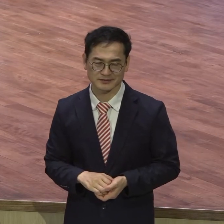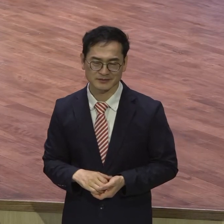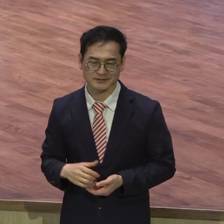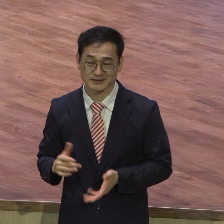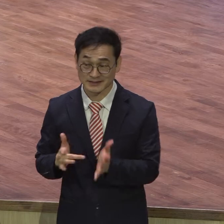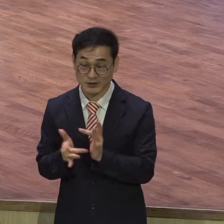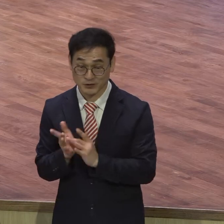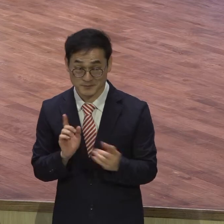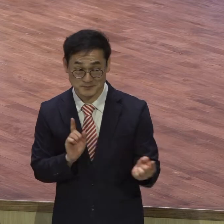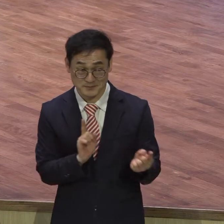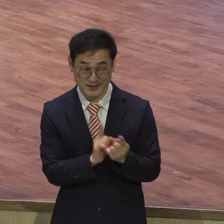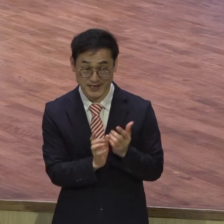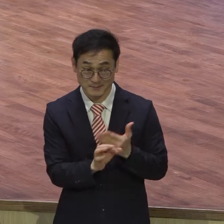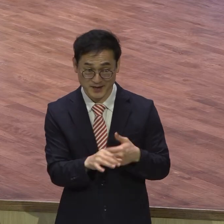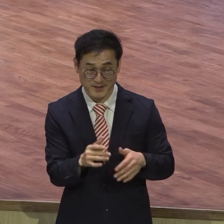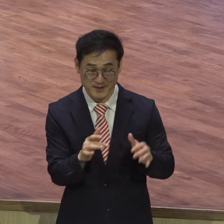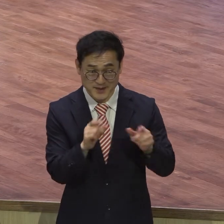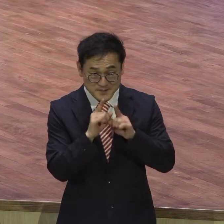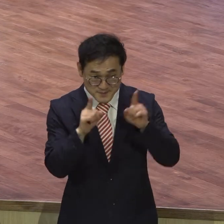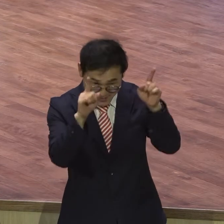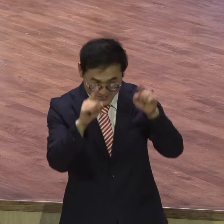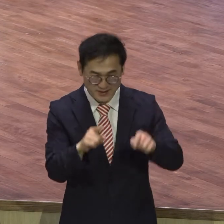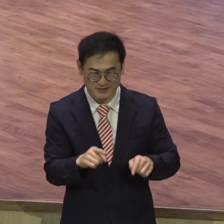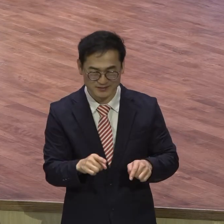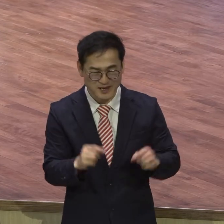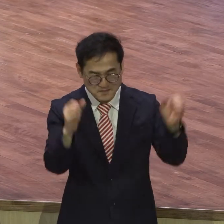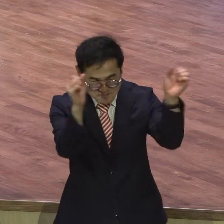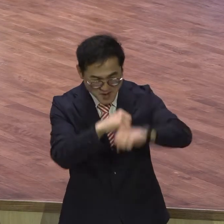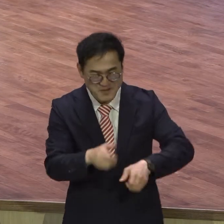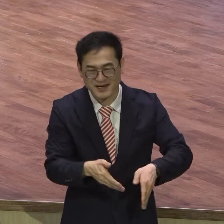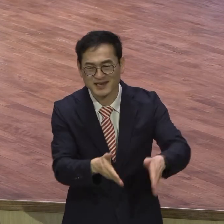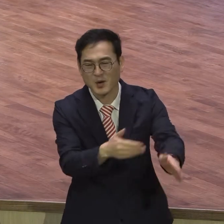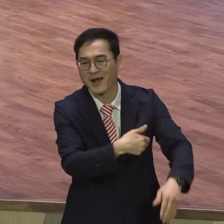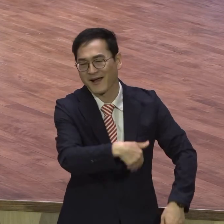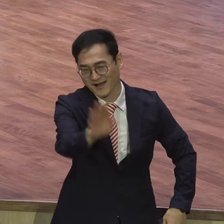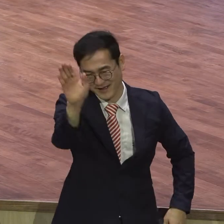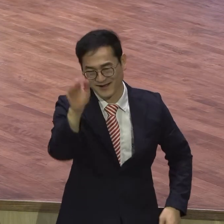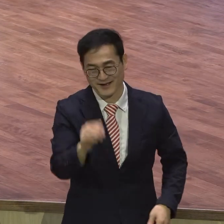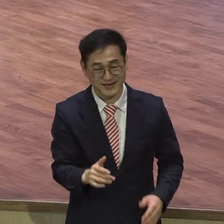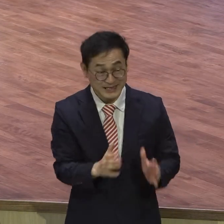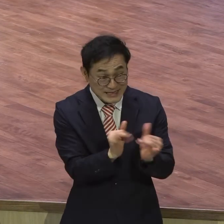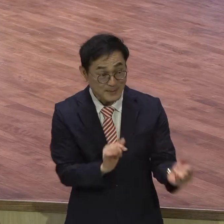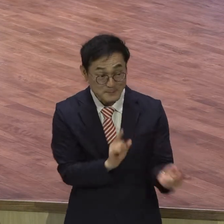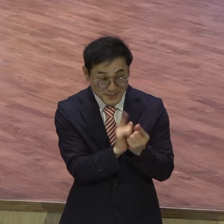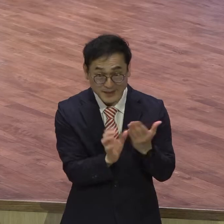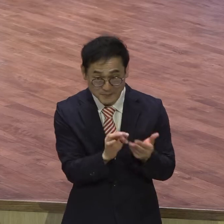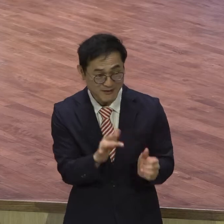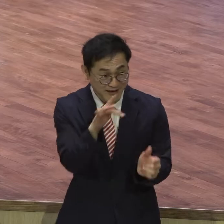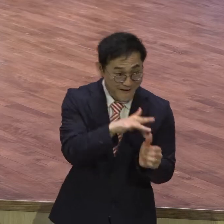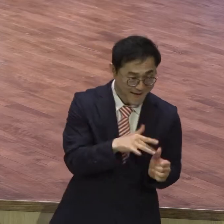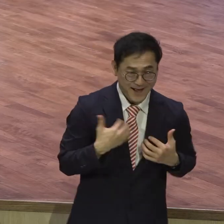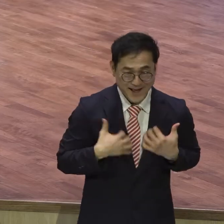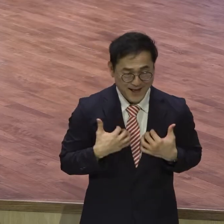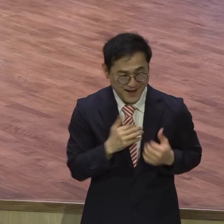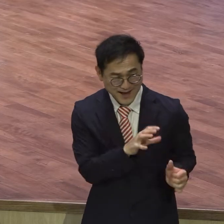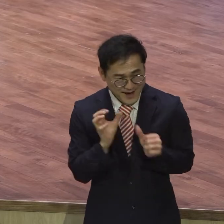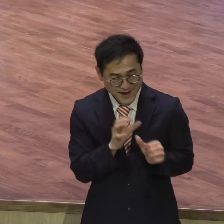예수 만나면 멸망의 자리로 가게 되어있다라는 겁니다 요한 1서 3장 8절에 뭐요?